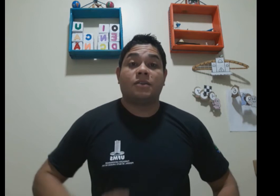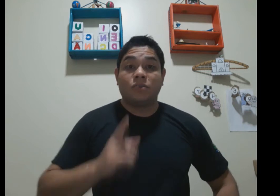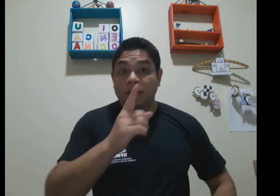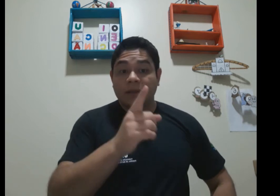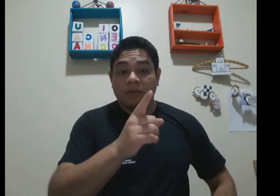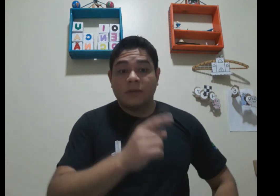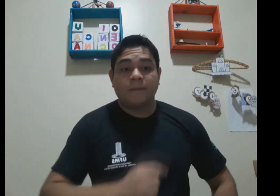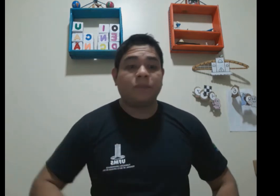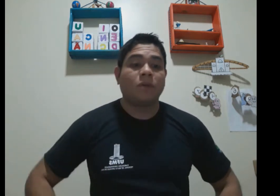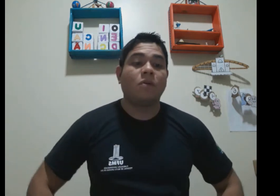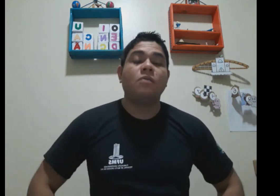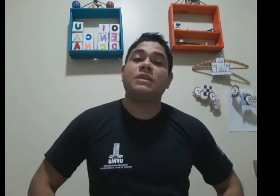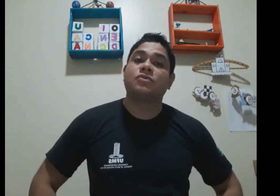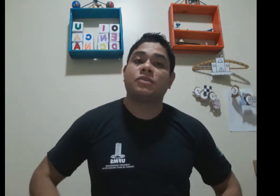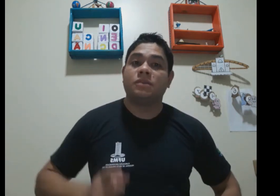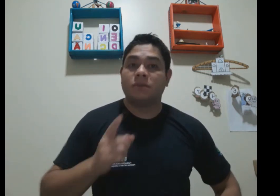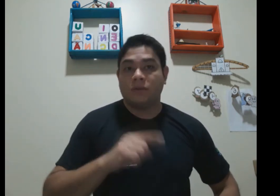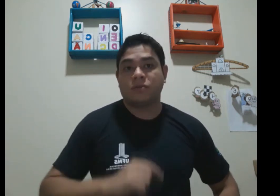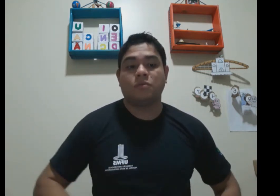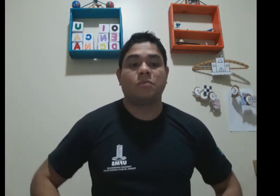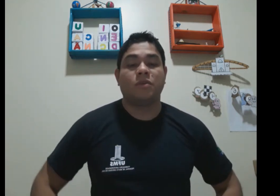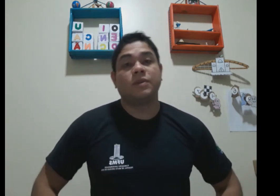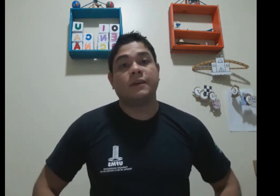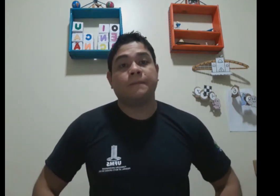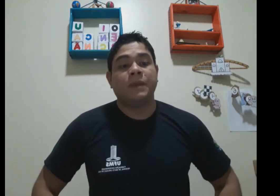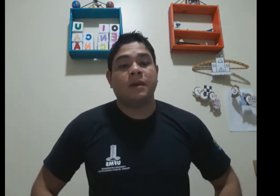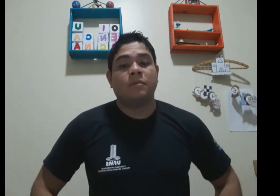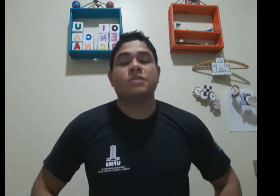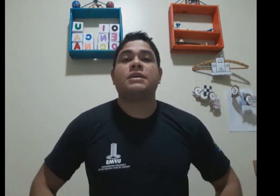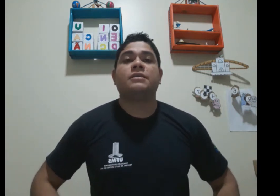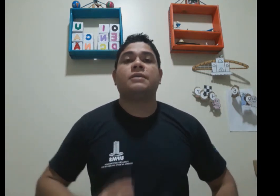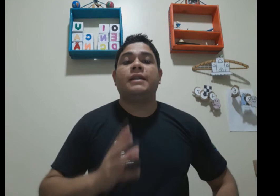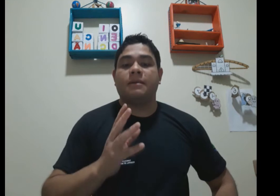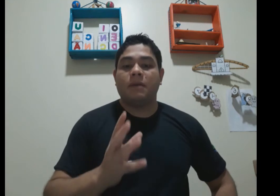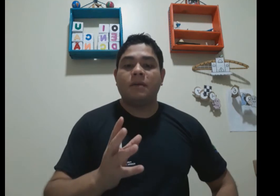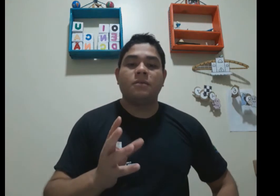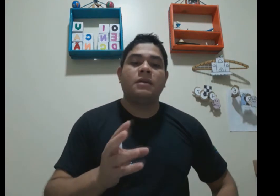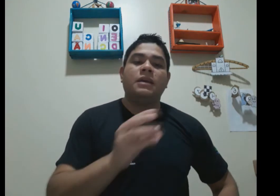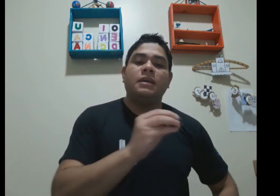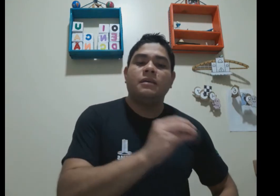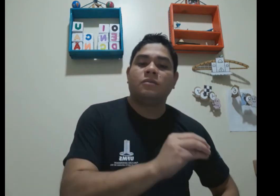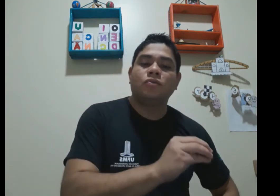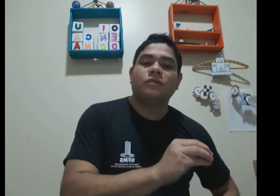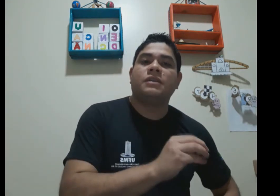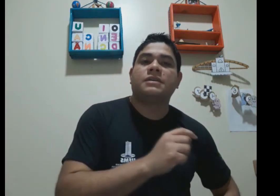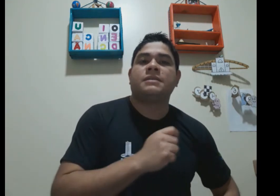sua leitura com a discussão que eu estou propondo aqui, buscando alinhamento e dúvidas